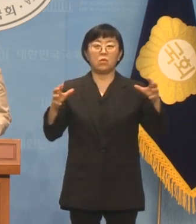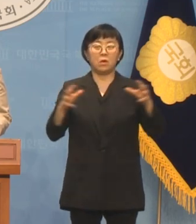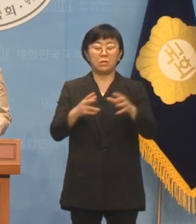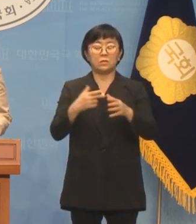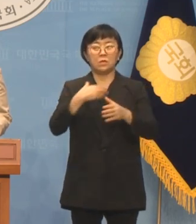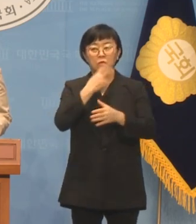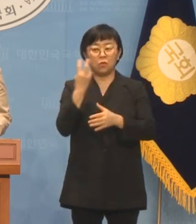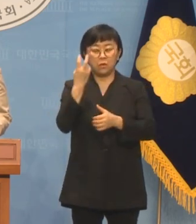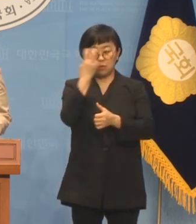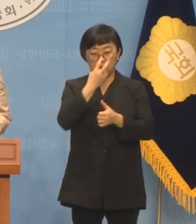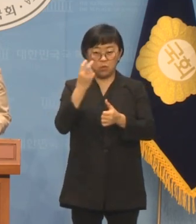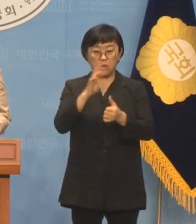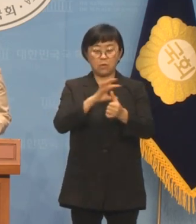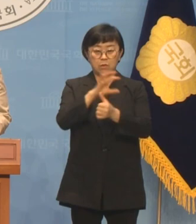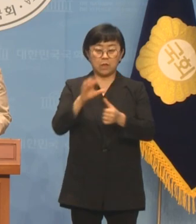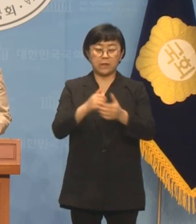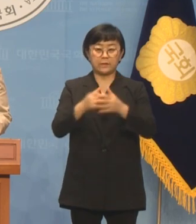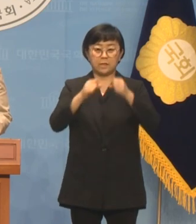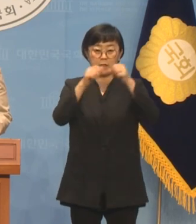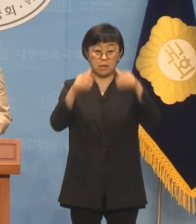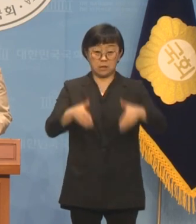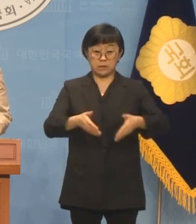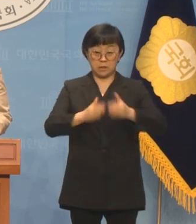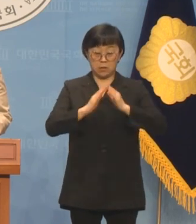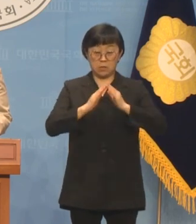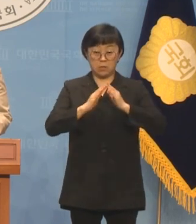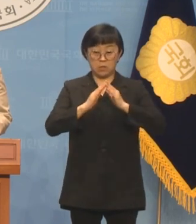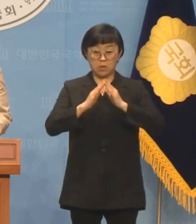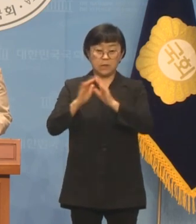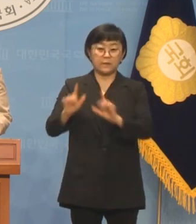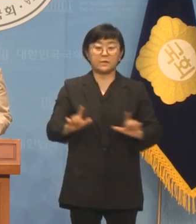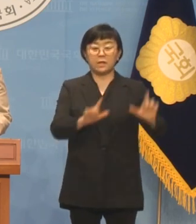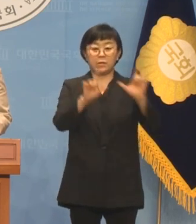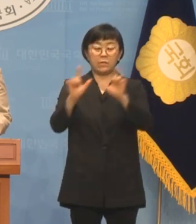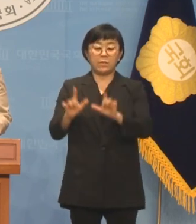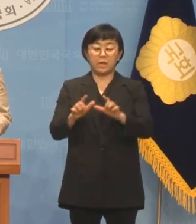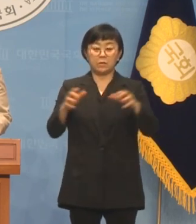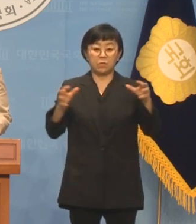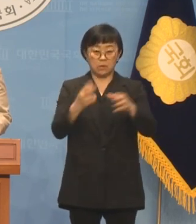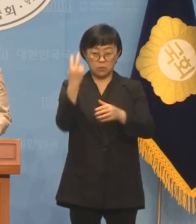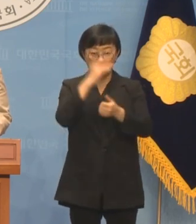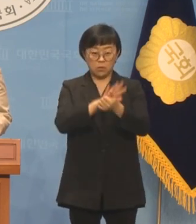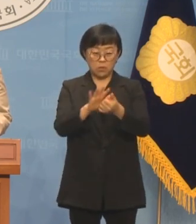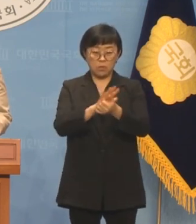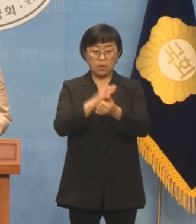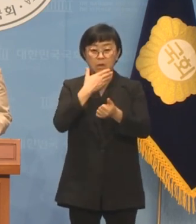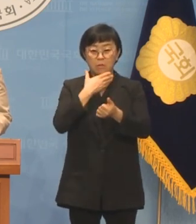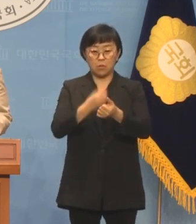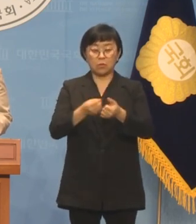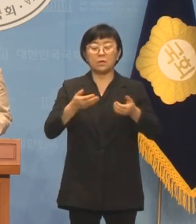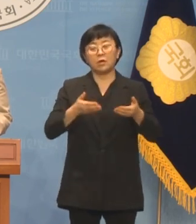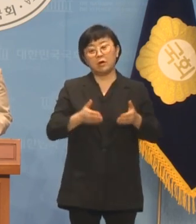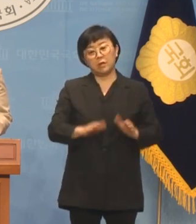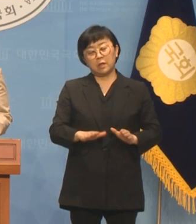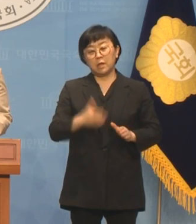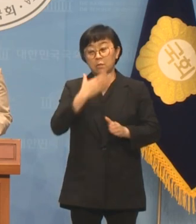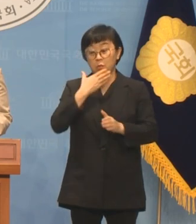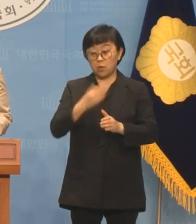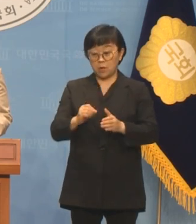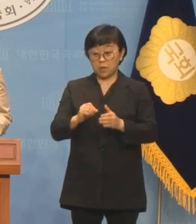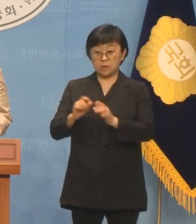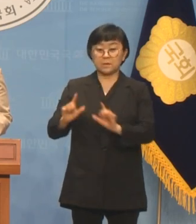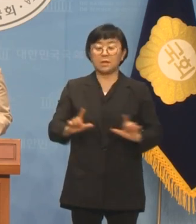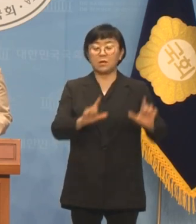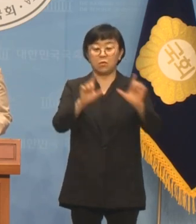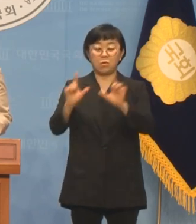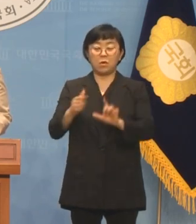체계를 구축하겠습니다. 전 생애 통합 돌봄으로 행복하게 태어나 행복하게